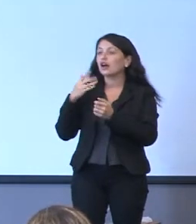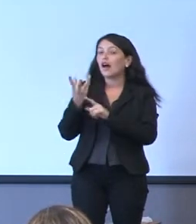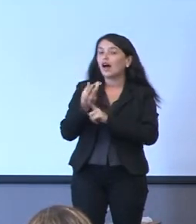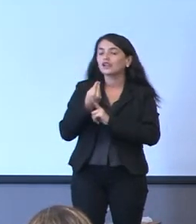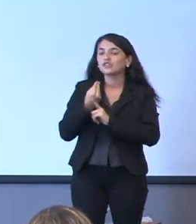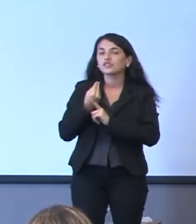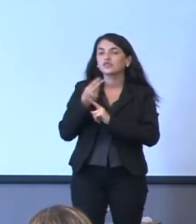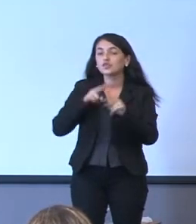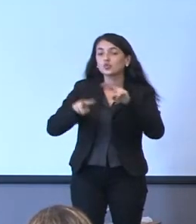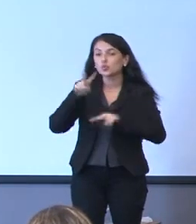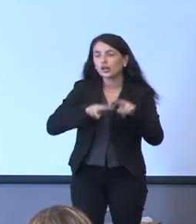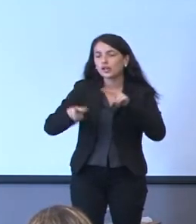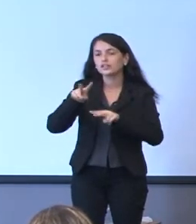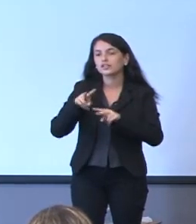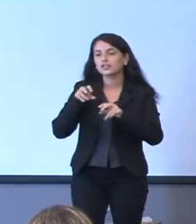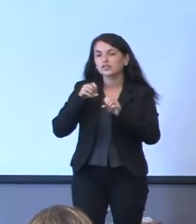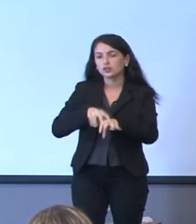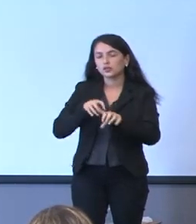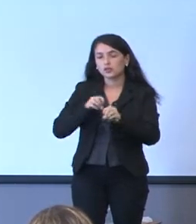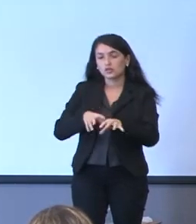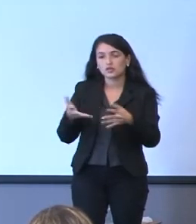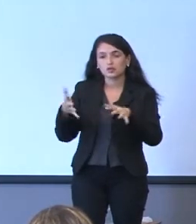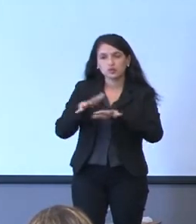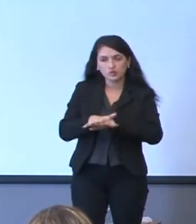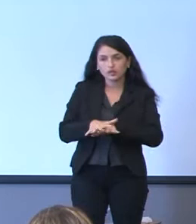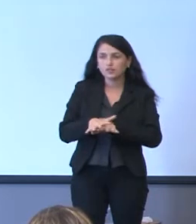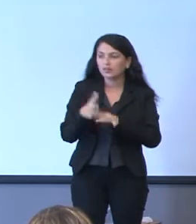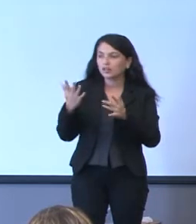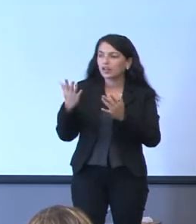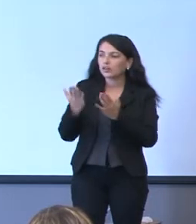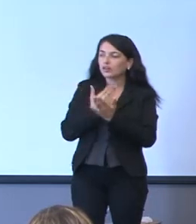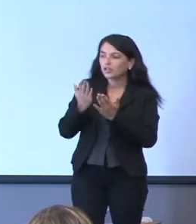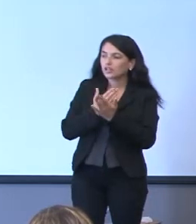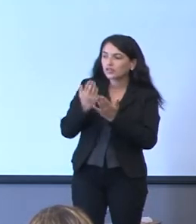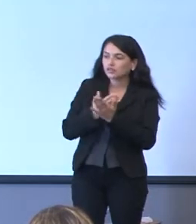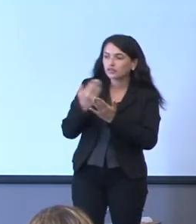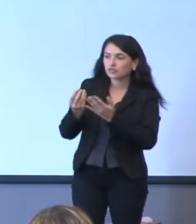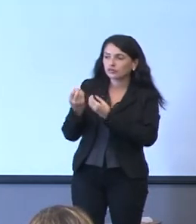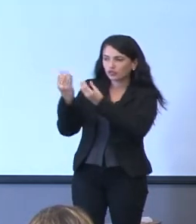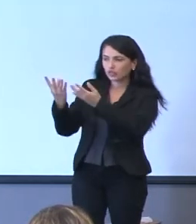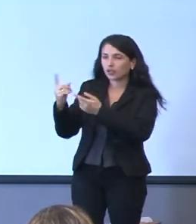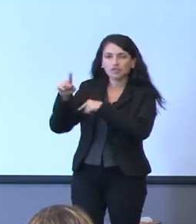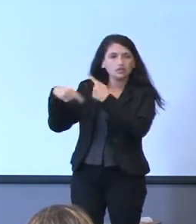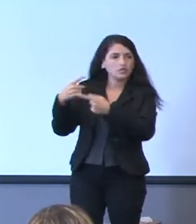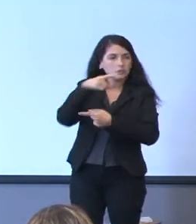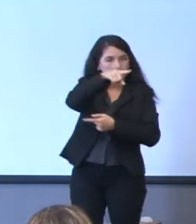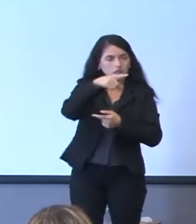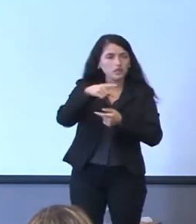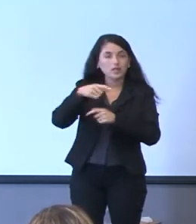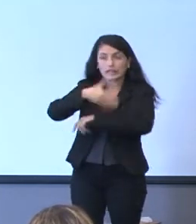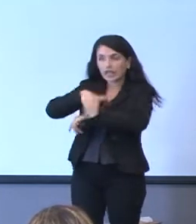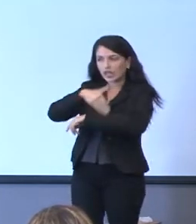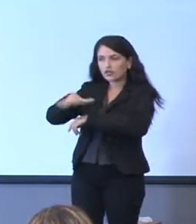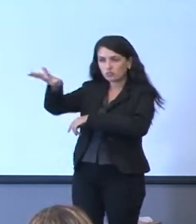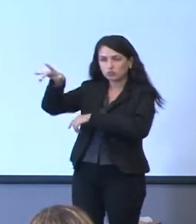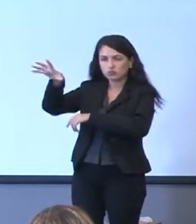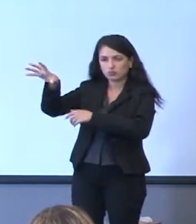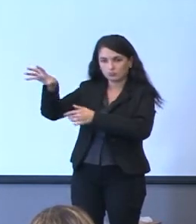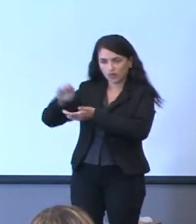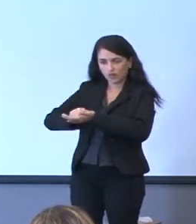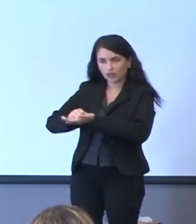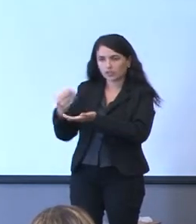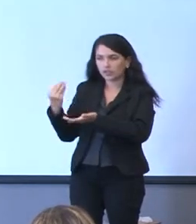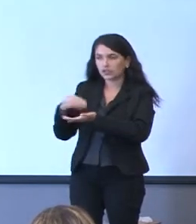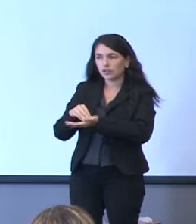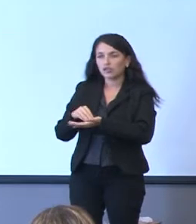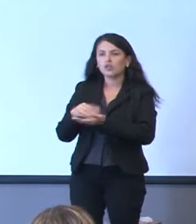visuais na educação inclusiva. Viu, Vicky? Eu queria enviar um livro para a professora, depois você pega o endereço, em que a gente oferece metodologias